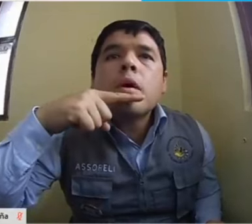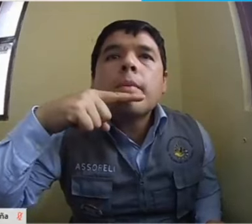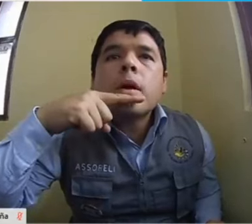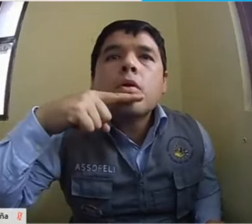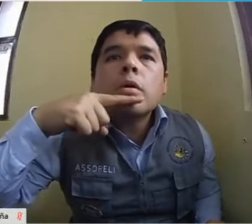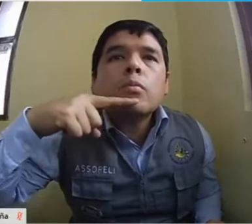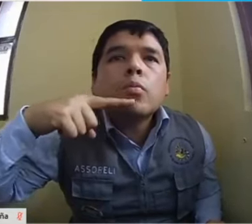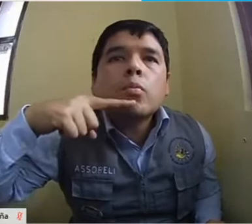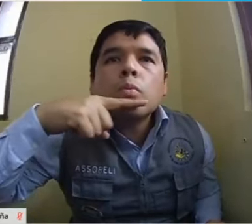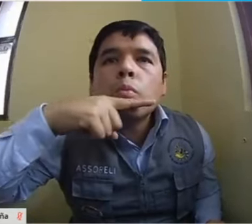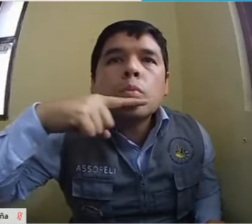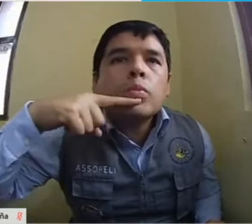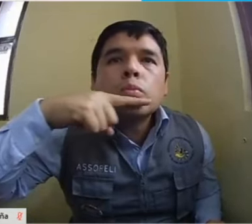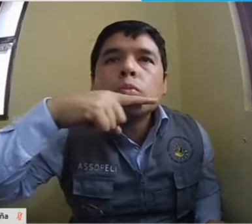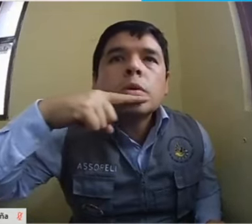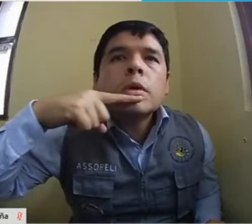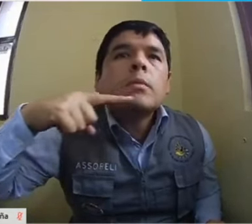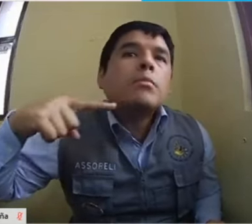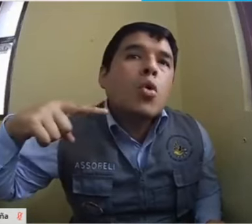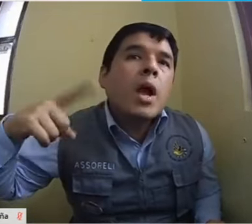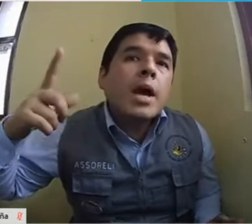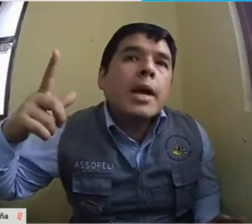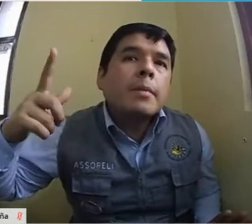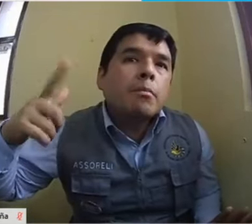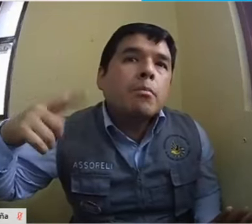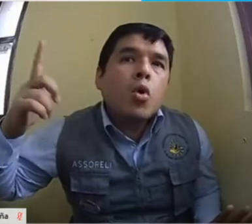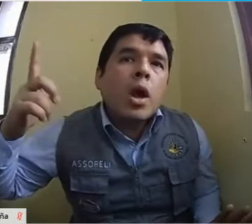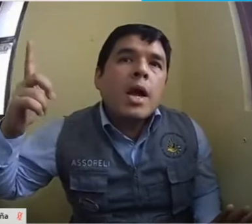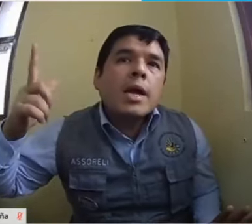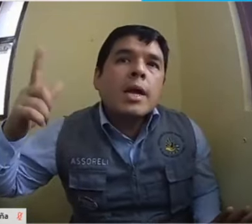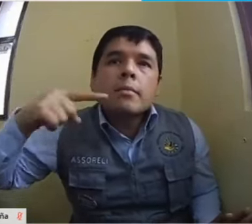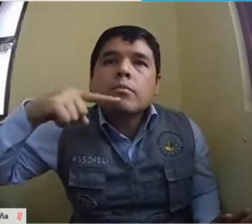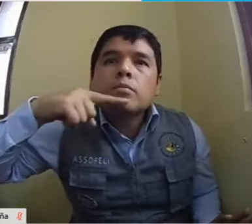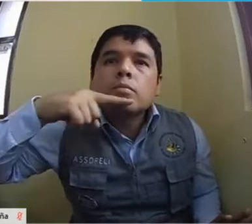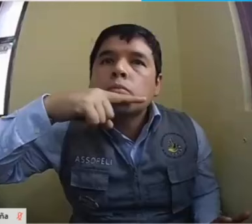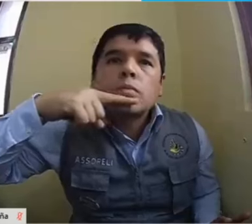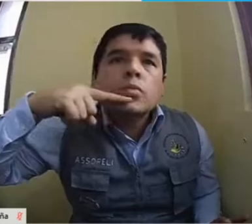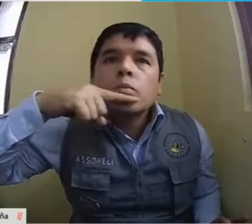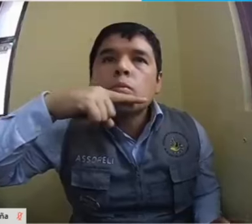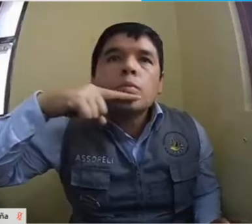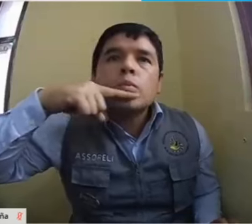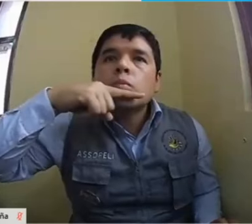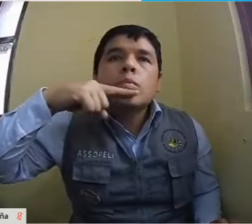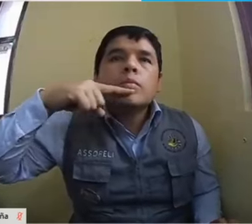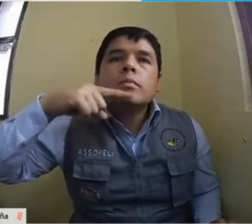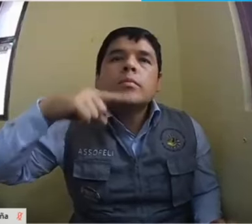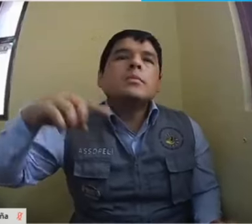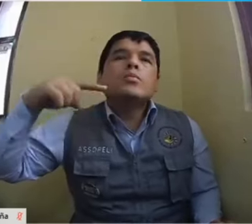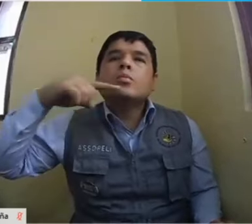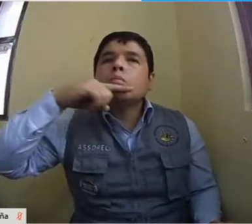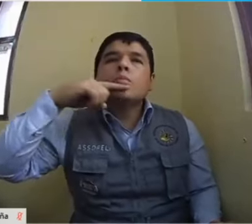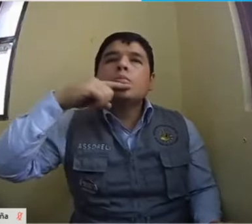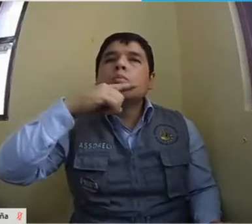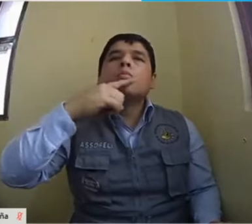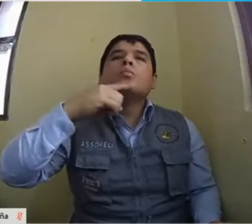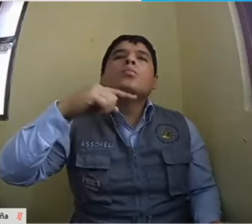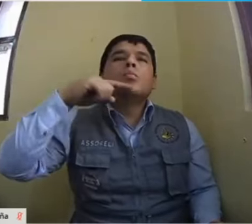Y mujer, esa es la seña de mujer, el índice debajo del labio. Mujer, esa es mujer. Y como es